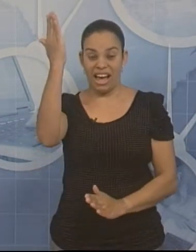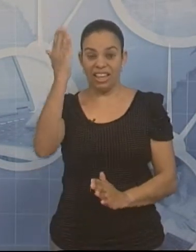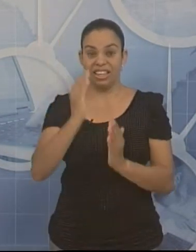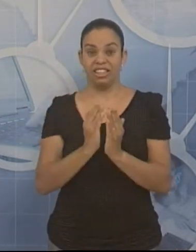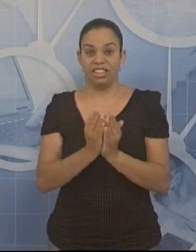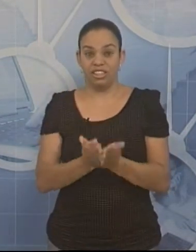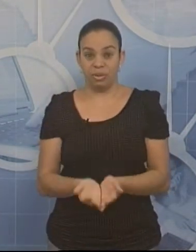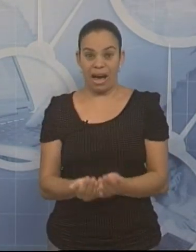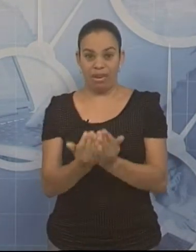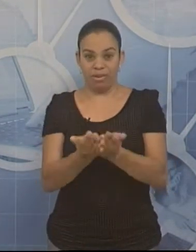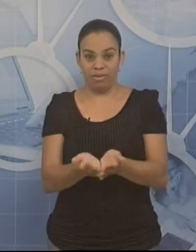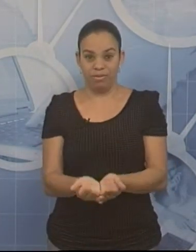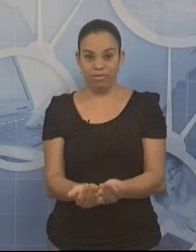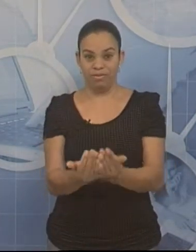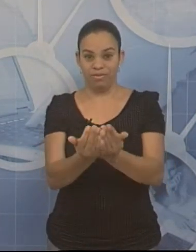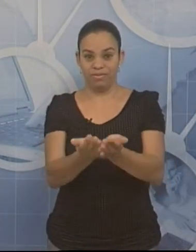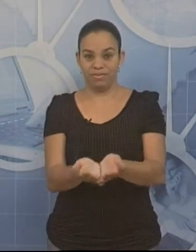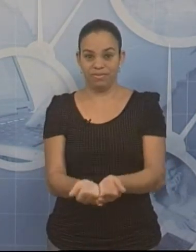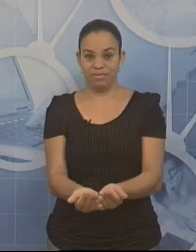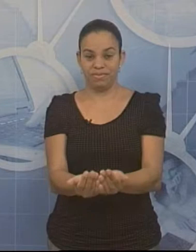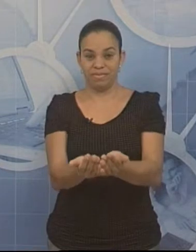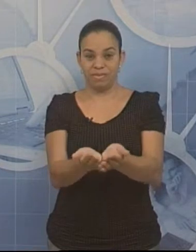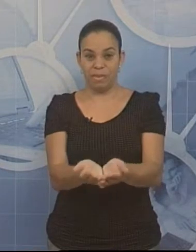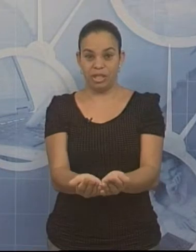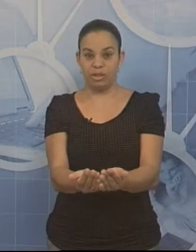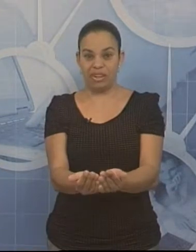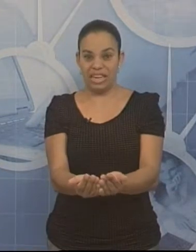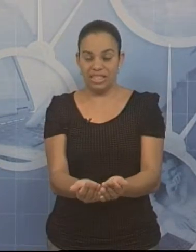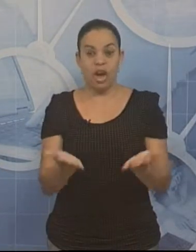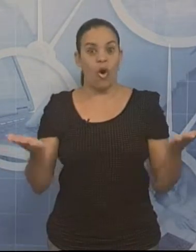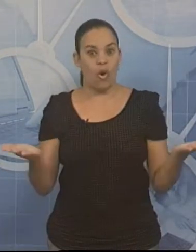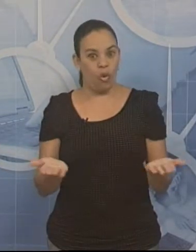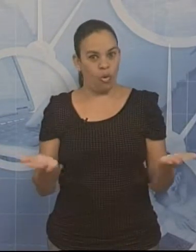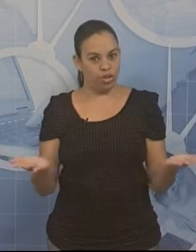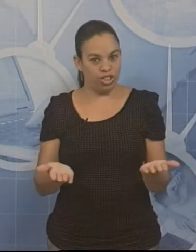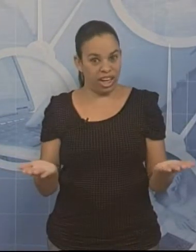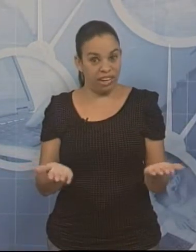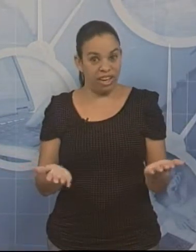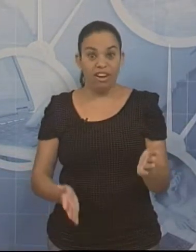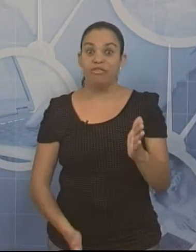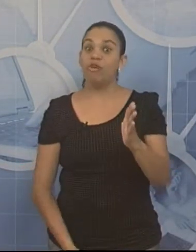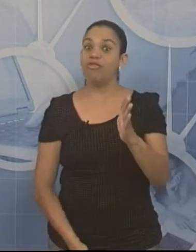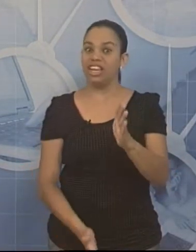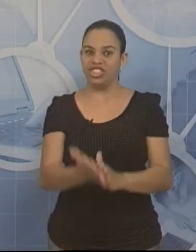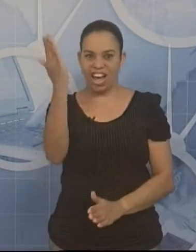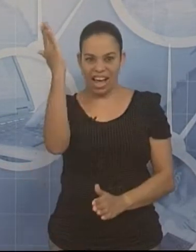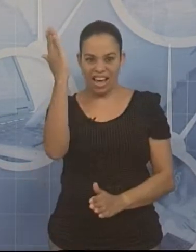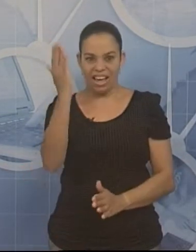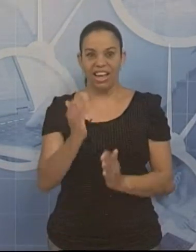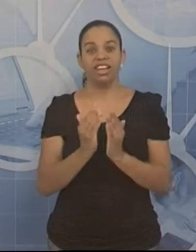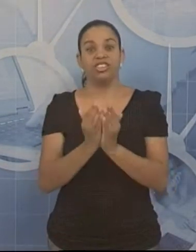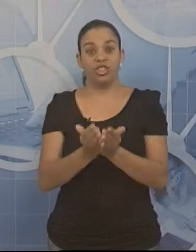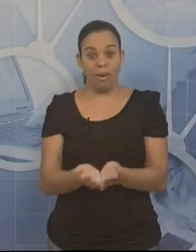de barco mais uma vez hoje vou viajar de